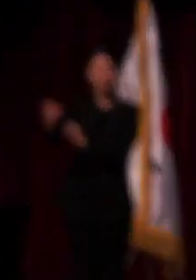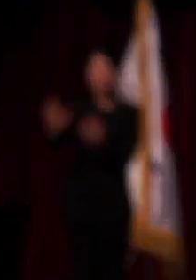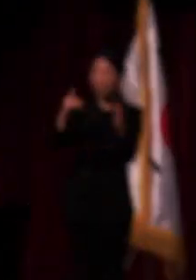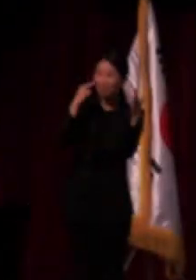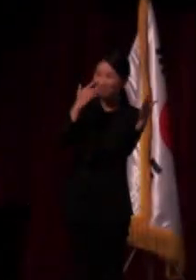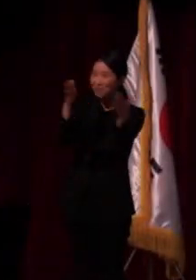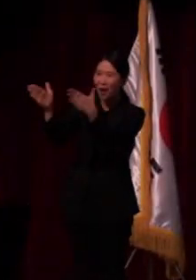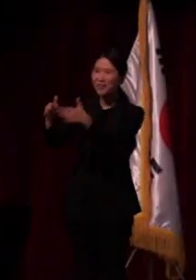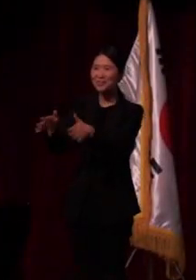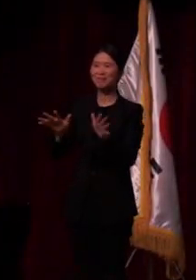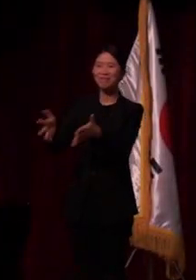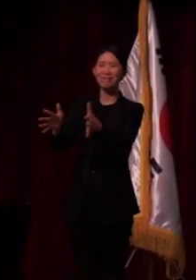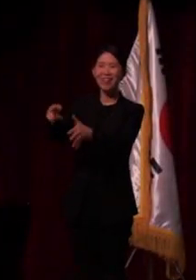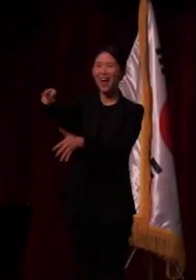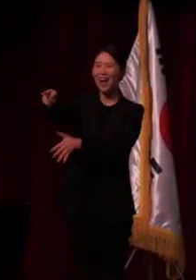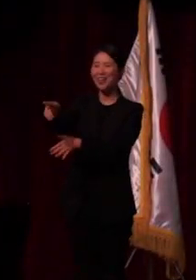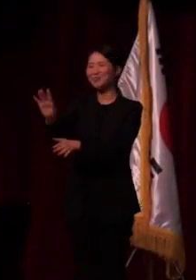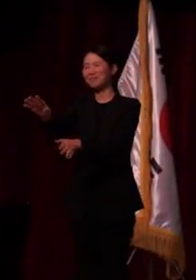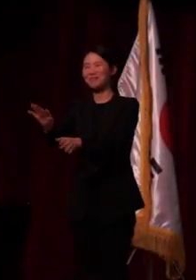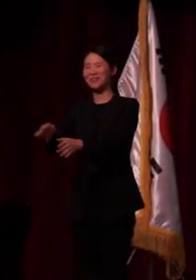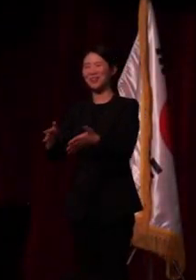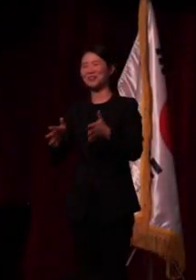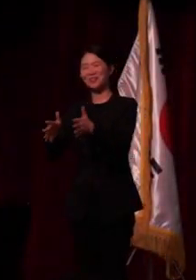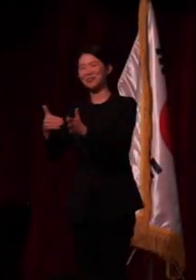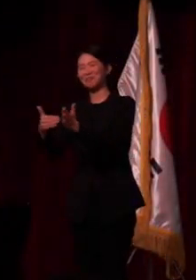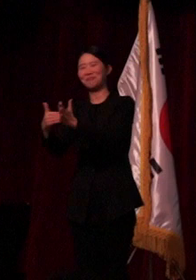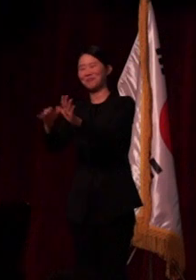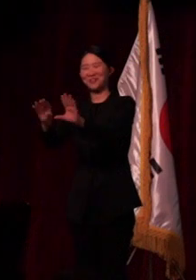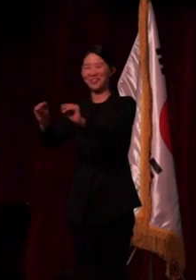주목되고 있는데요. 네, 저는 이 책에서